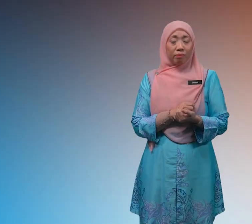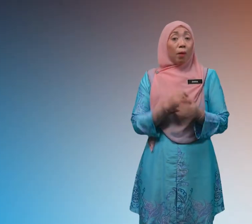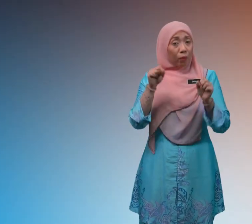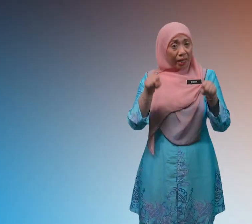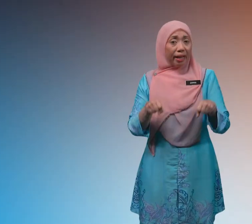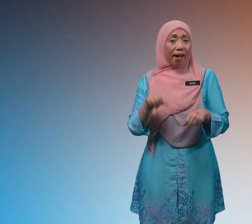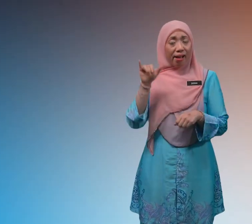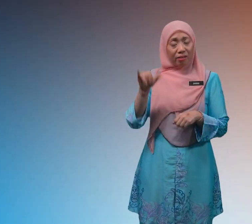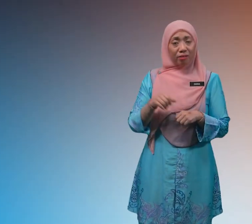Boleh ya?